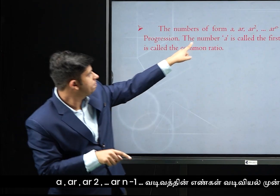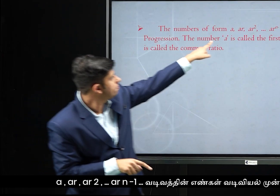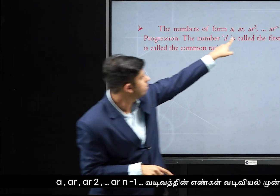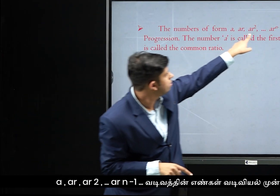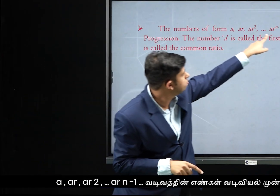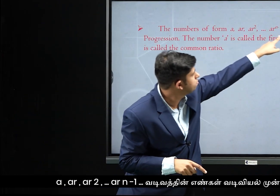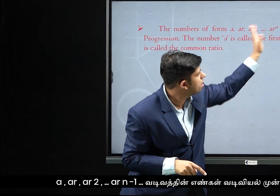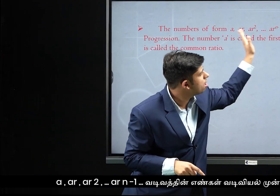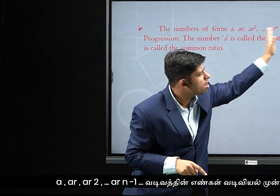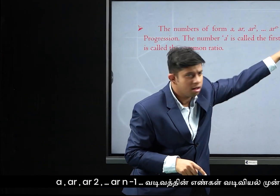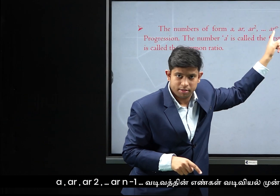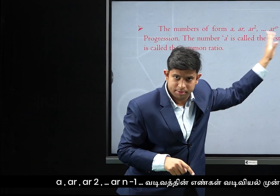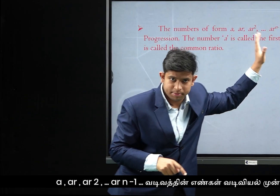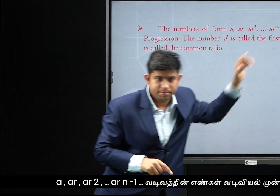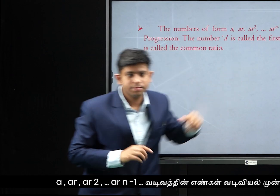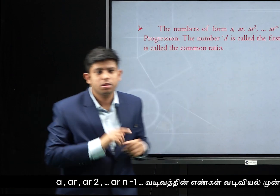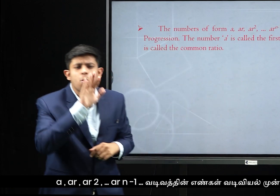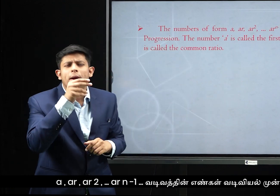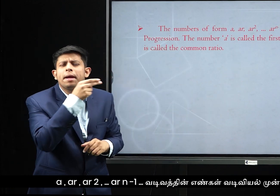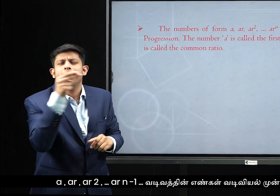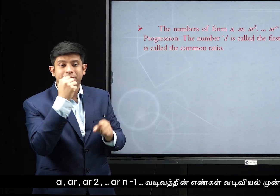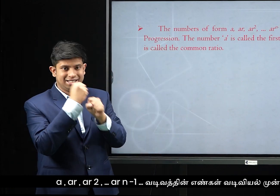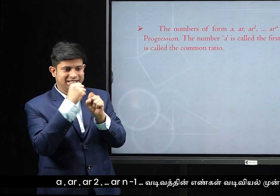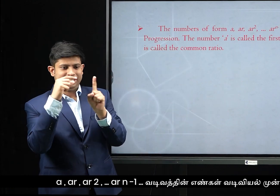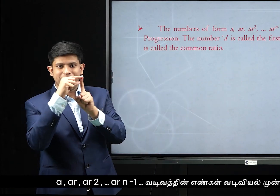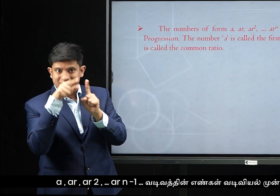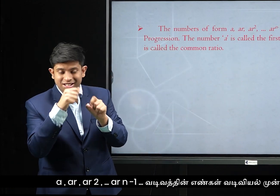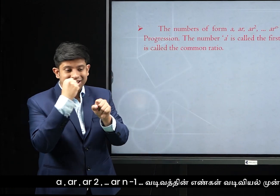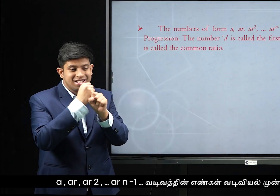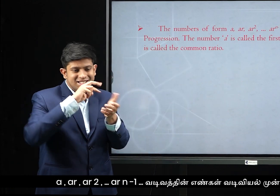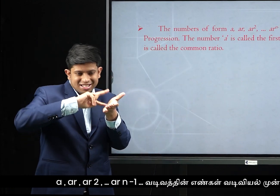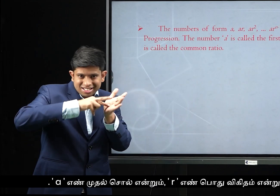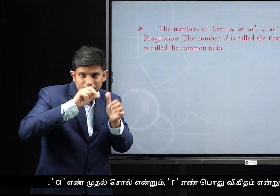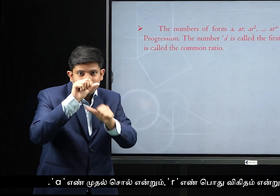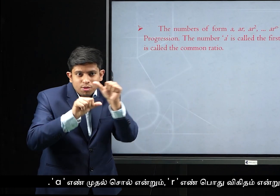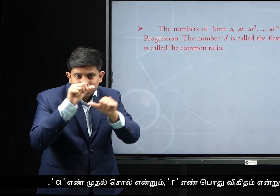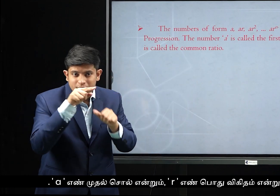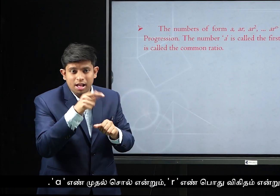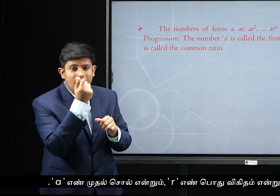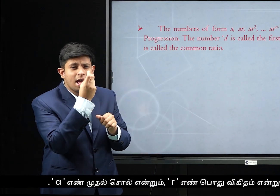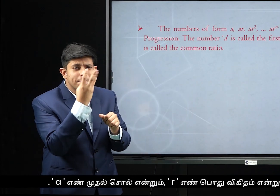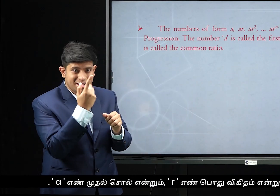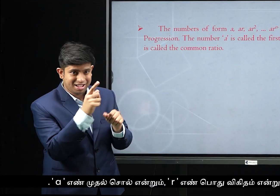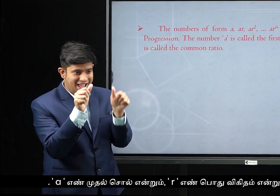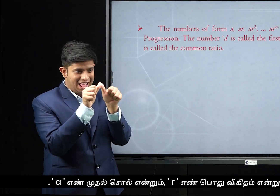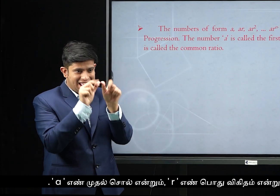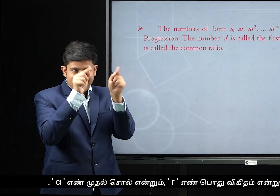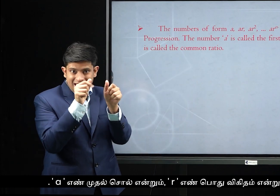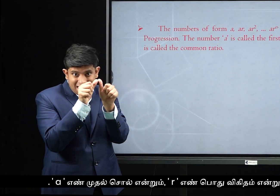1 வடிவத்தில் எண்களின் வடிவியல் முன்னேற்றம் எனப்படும். ஏ எண் முதல் சொல் என்றும்